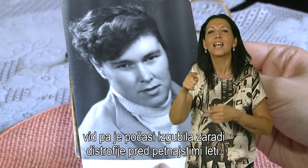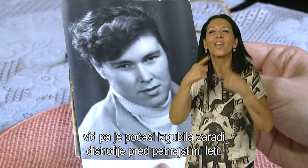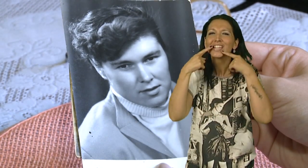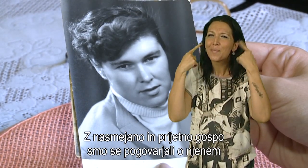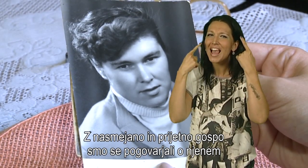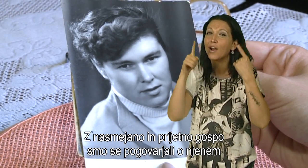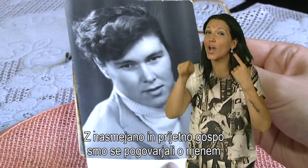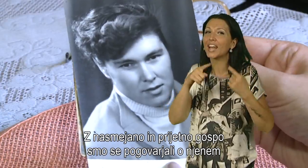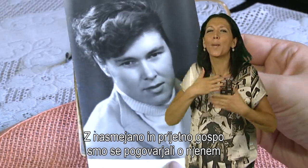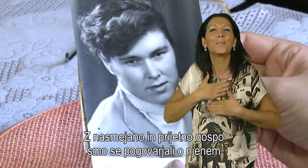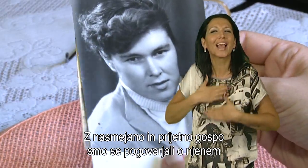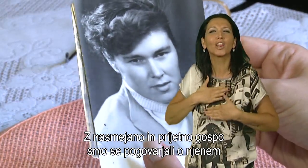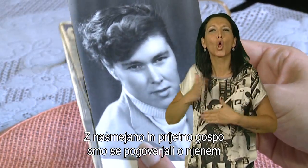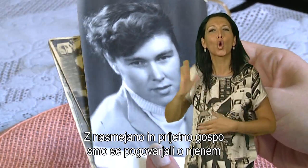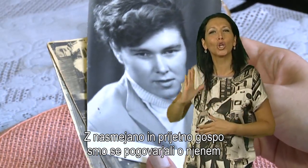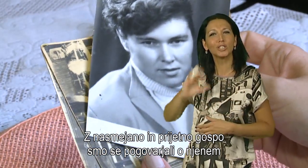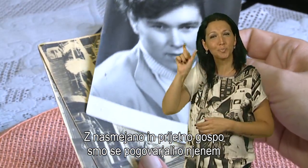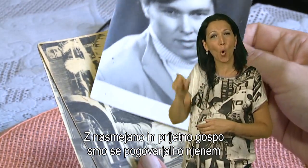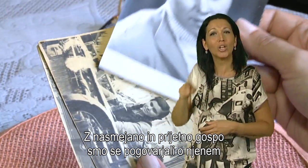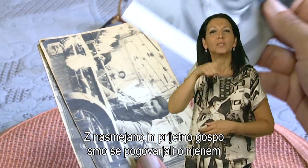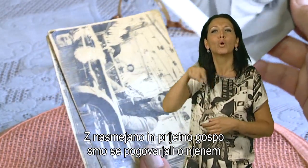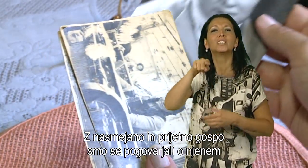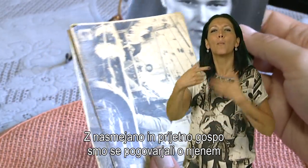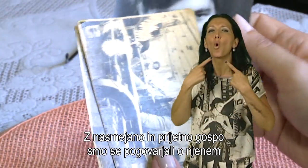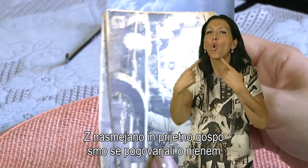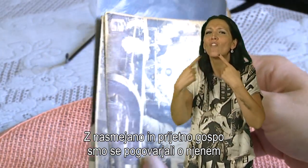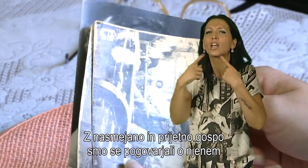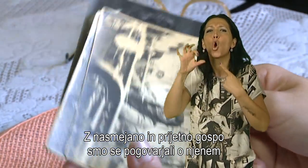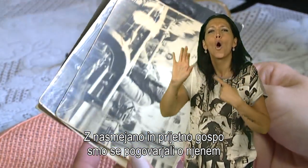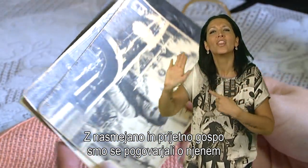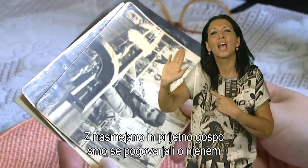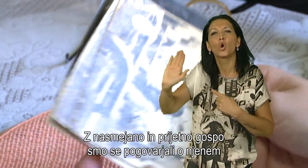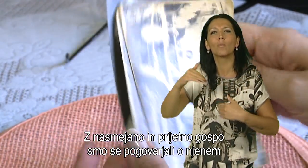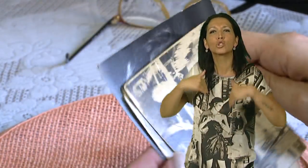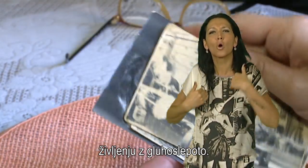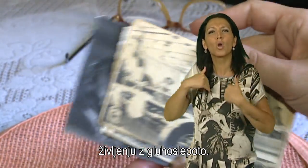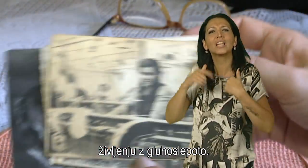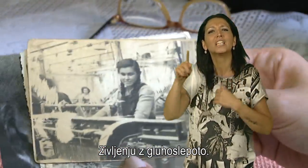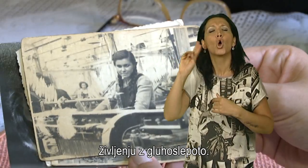Z nasmejano in prijetno gospo smo se pogovarjali o njenem življenju z gluho slepoto.